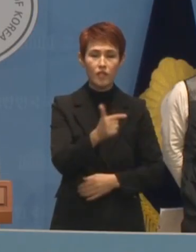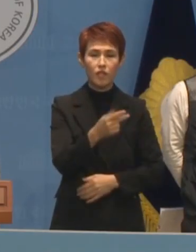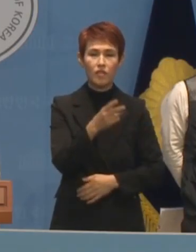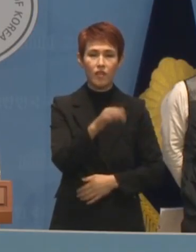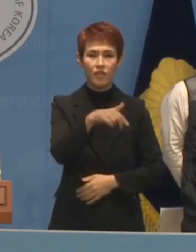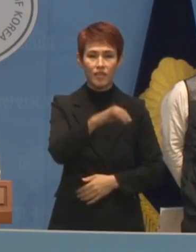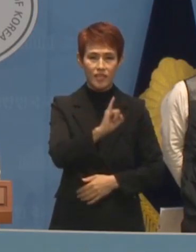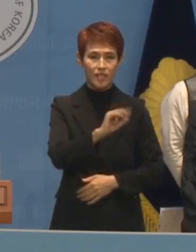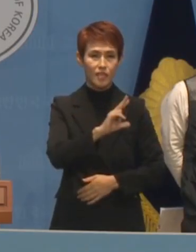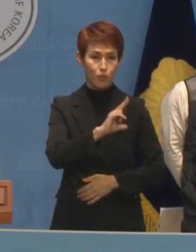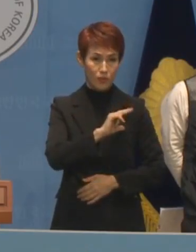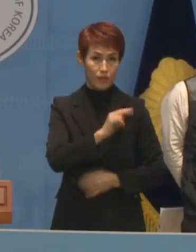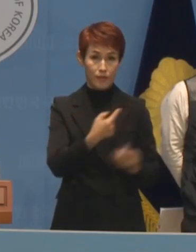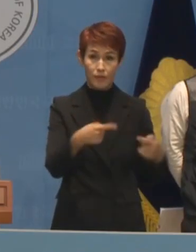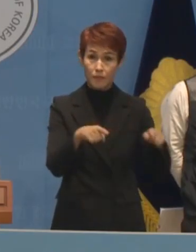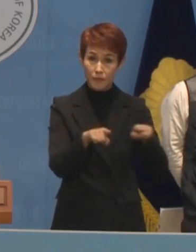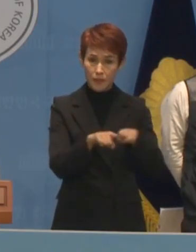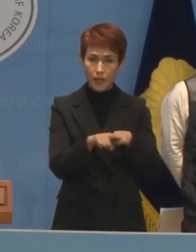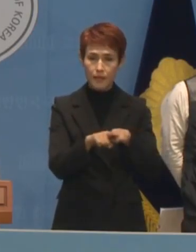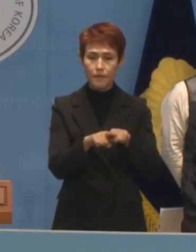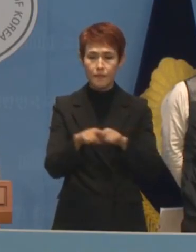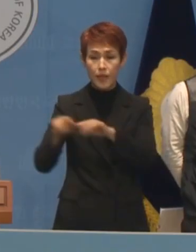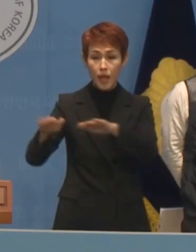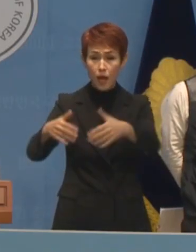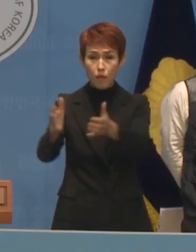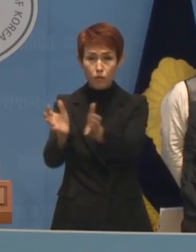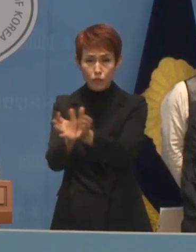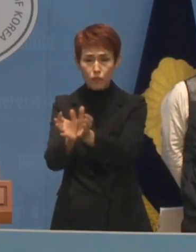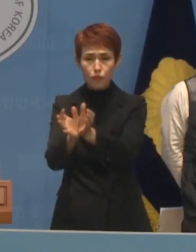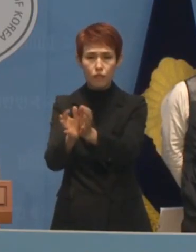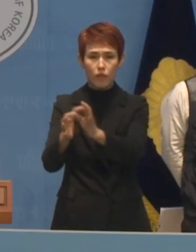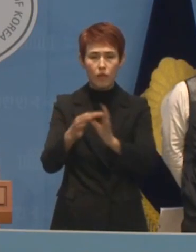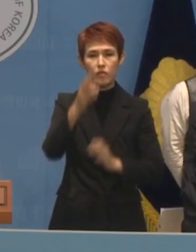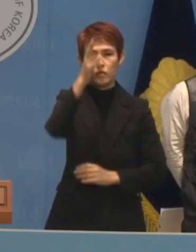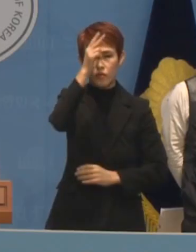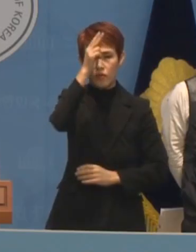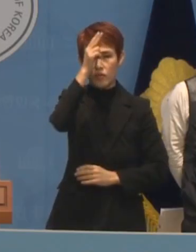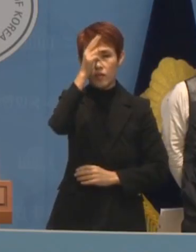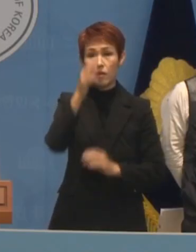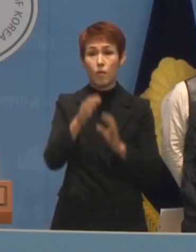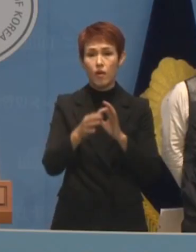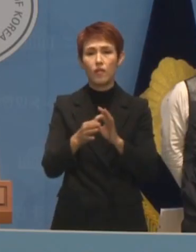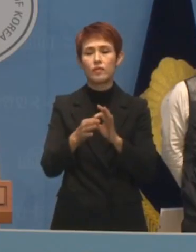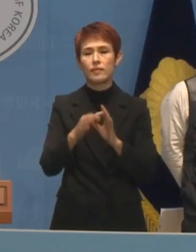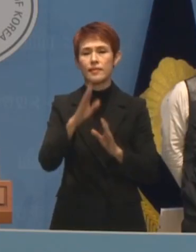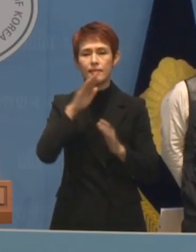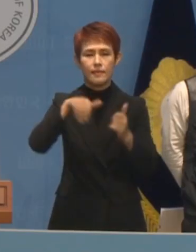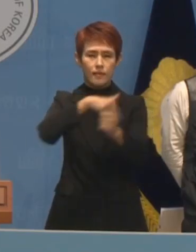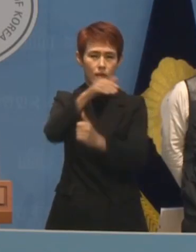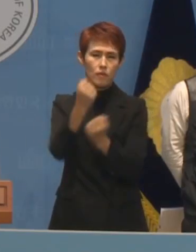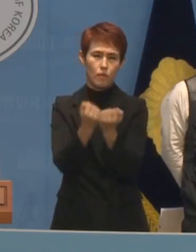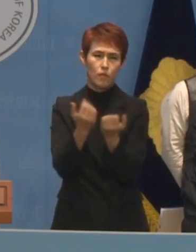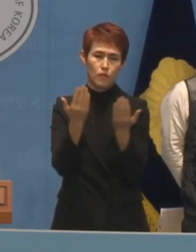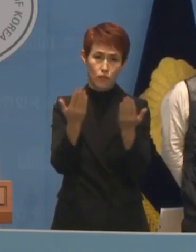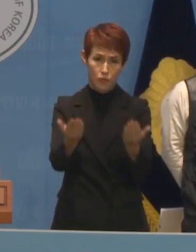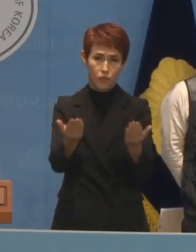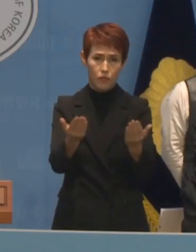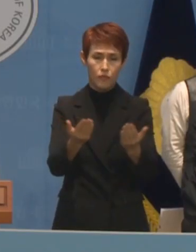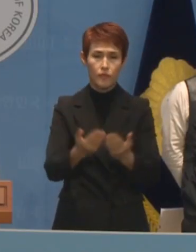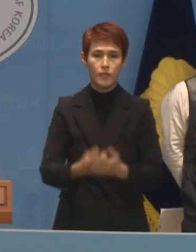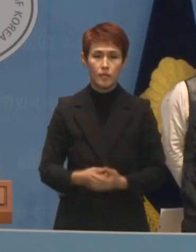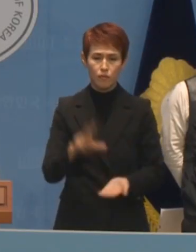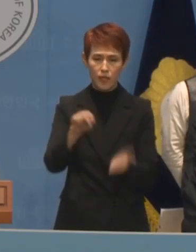함께 해양수산부 청원경찰 처우 개선을 위한 현장 실태 증언 및 해결 촉구